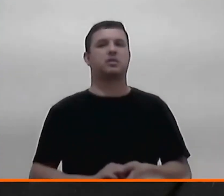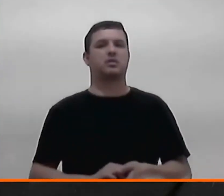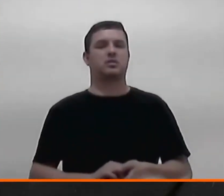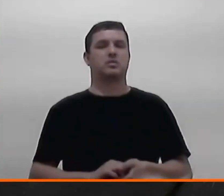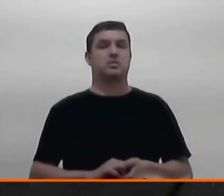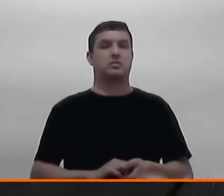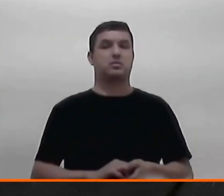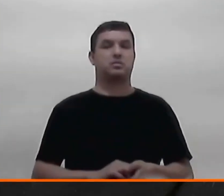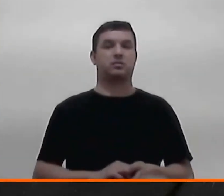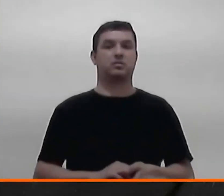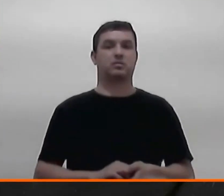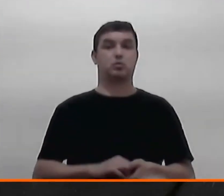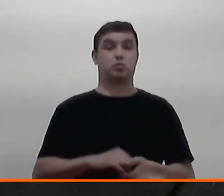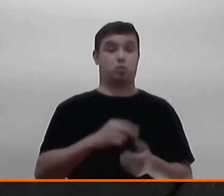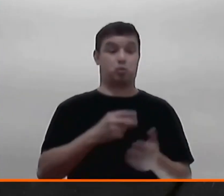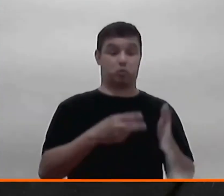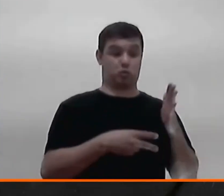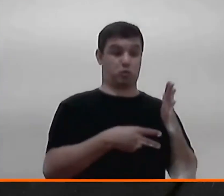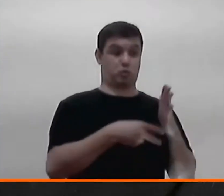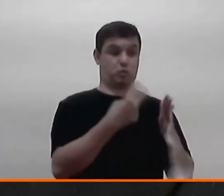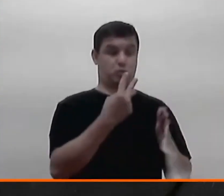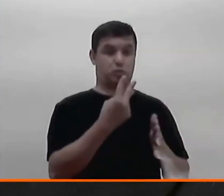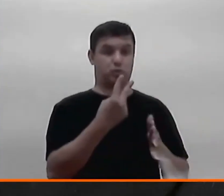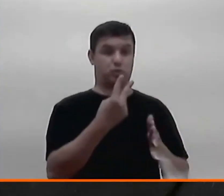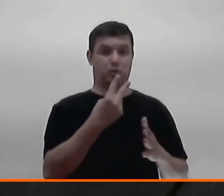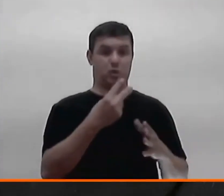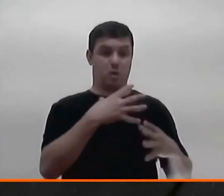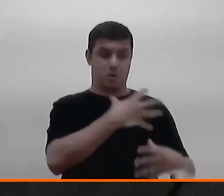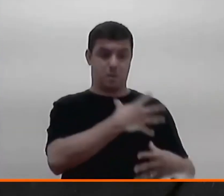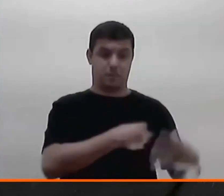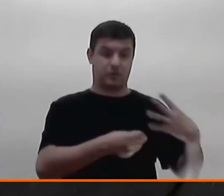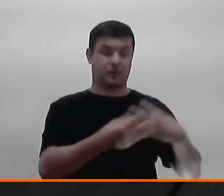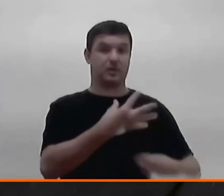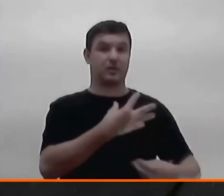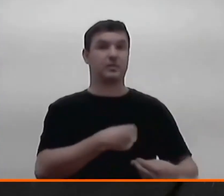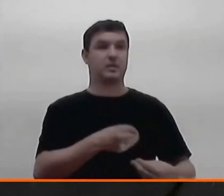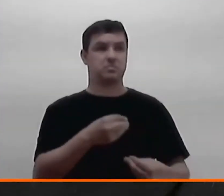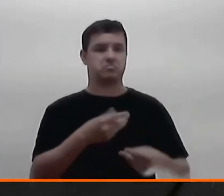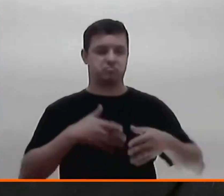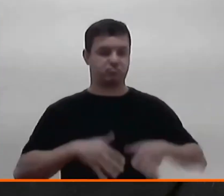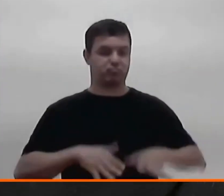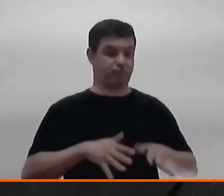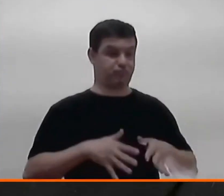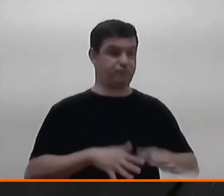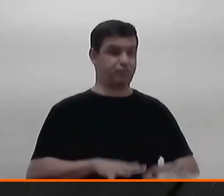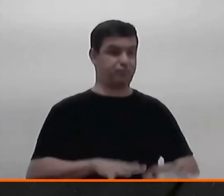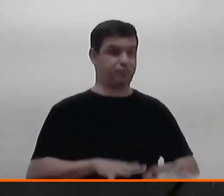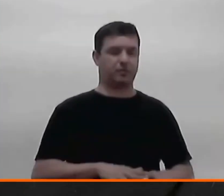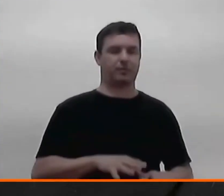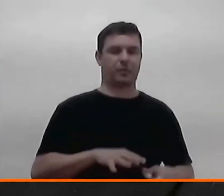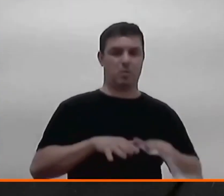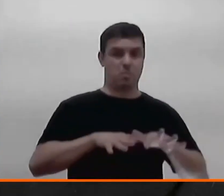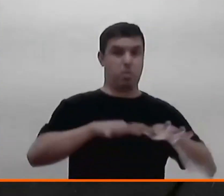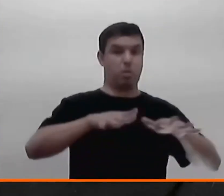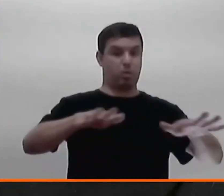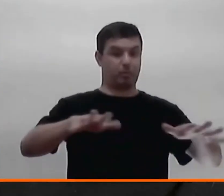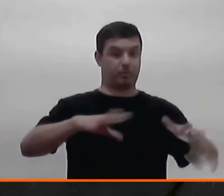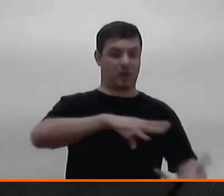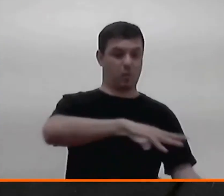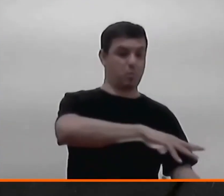Primeiro, ser fecundo é para multiplicar. Segundo, encher a terra e